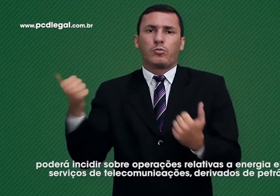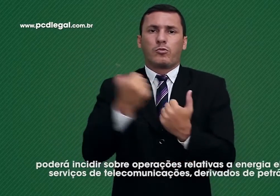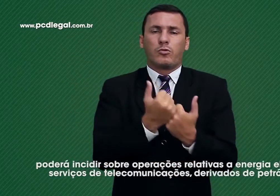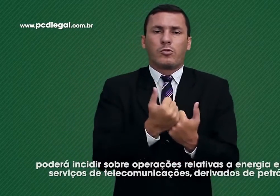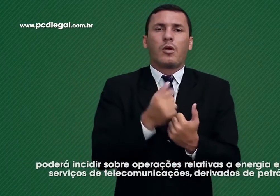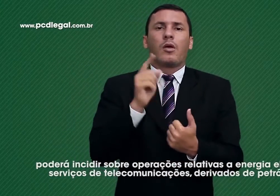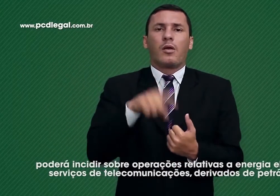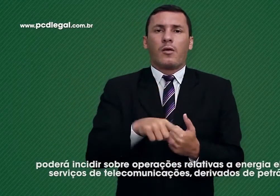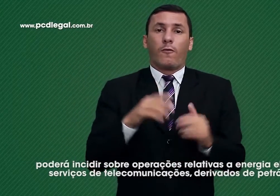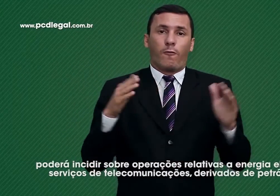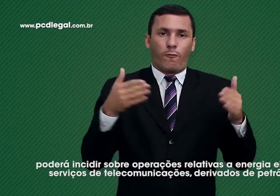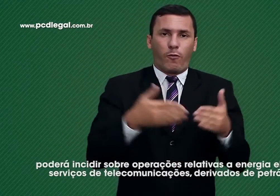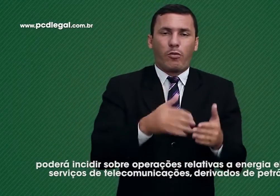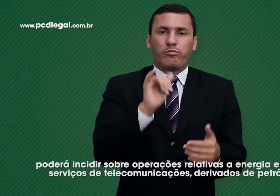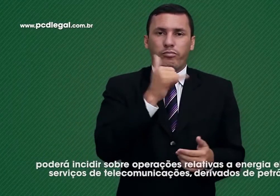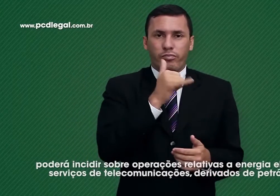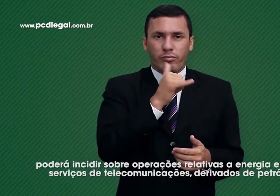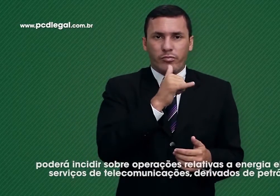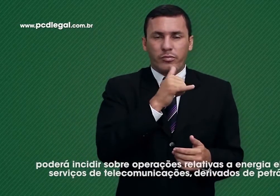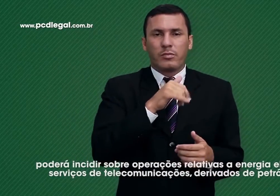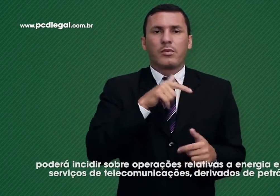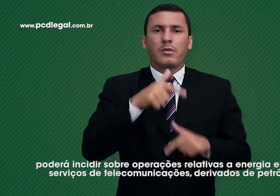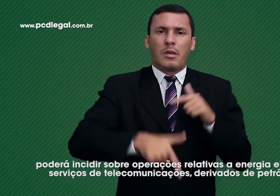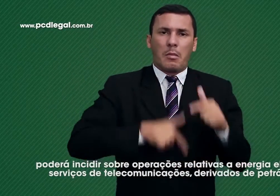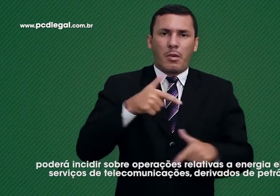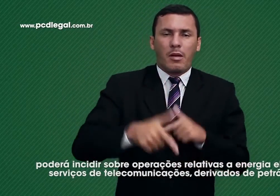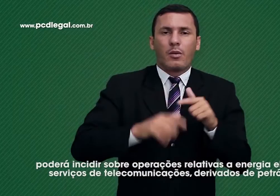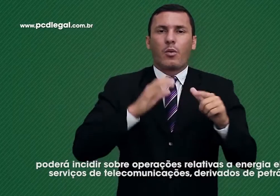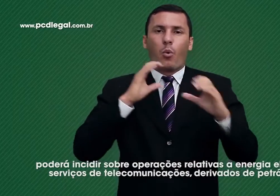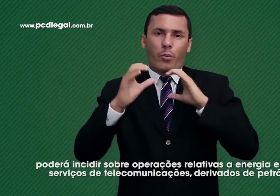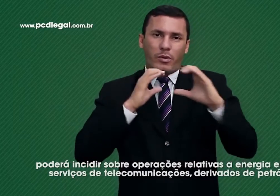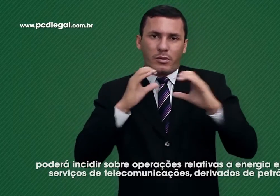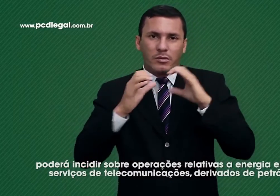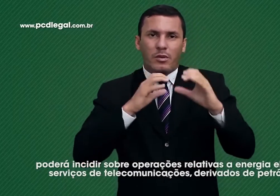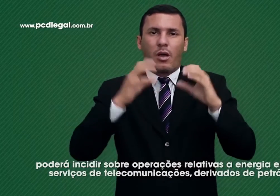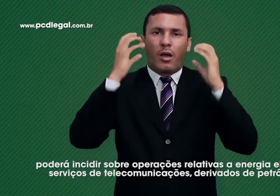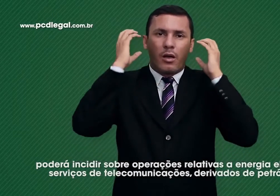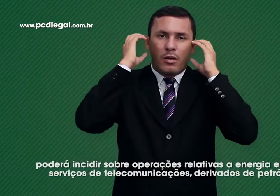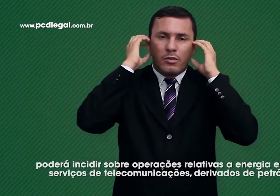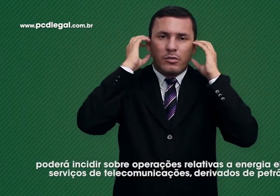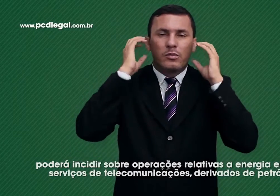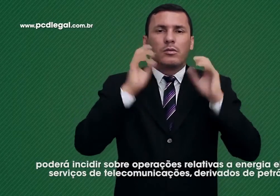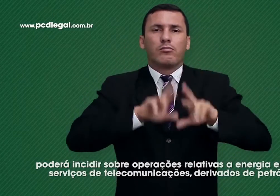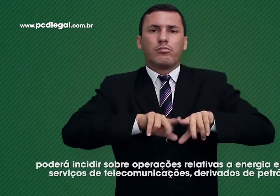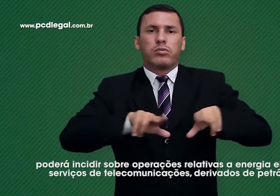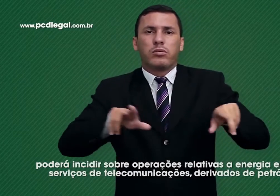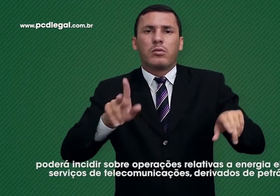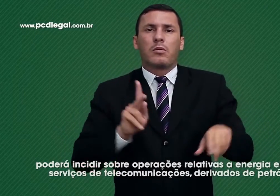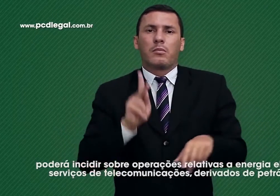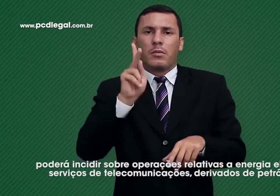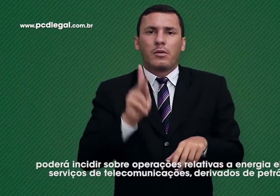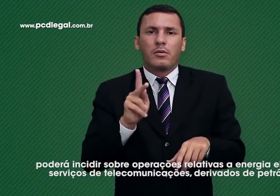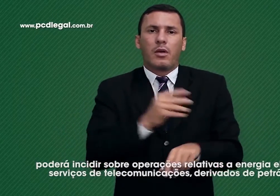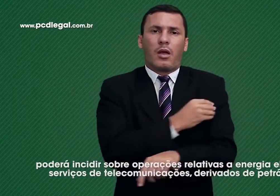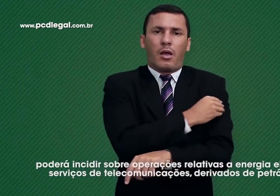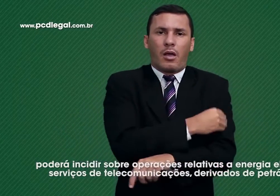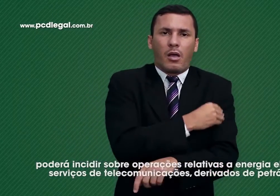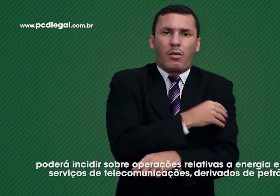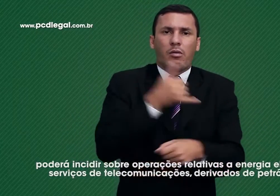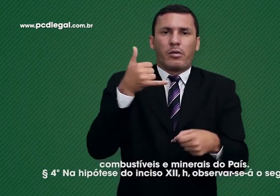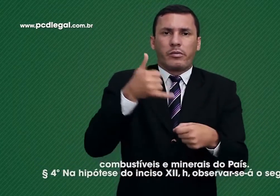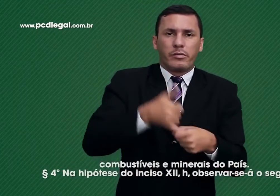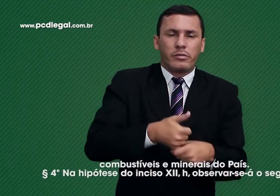imposto poderá incidir sobre operações relativas à energia elétrica, serviços de telecomunicações, derivados